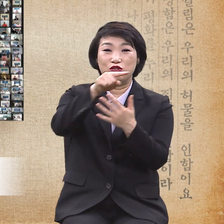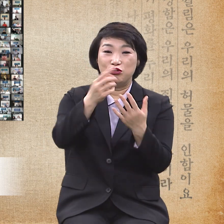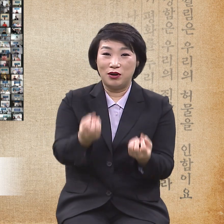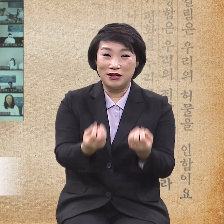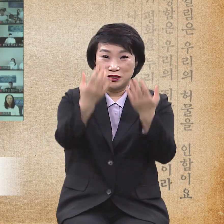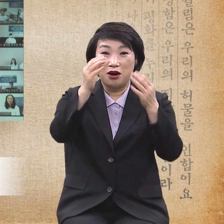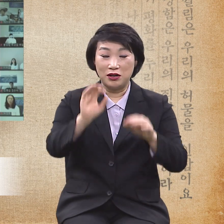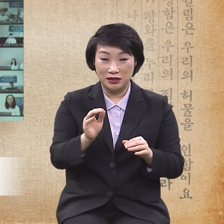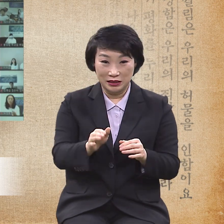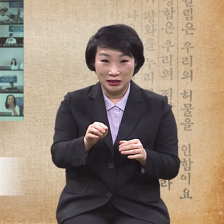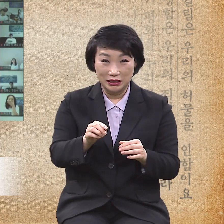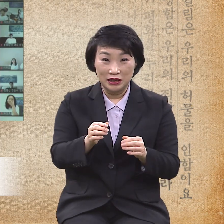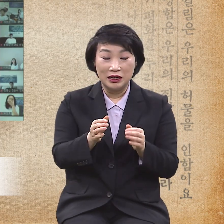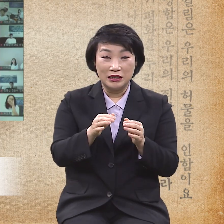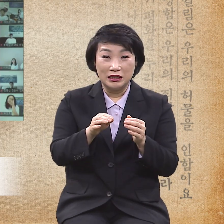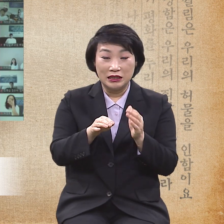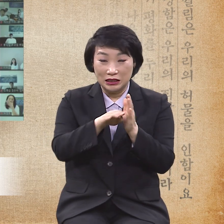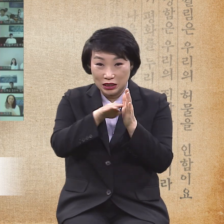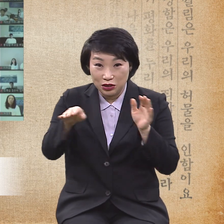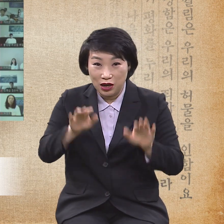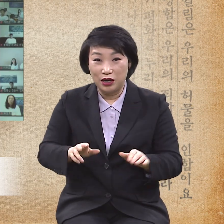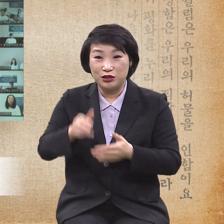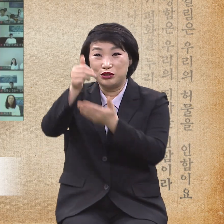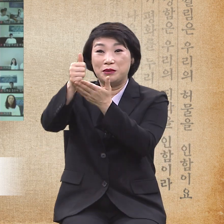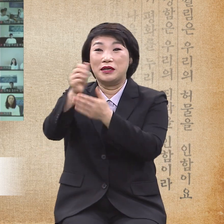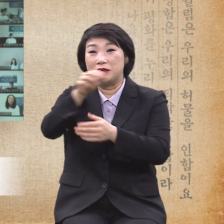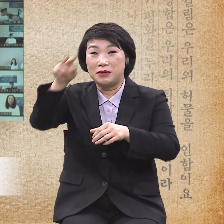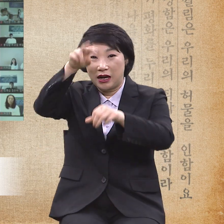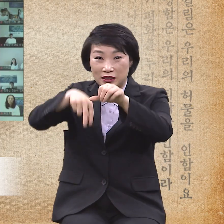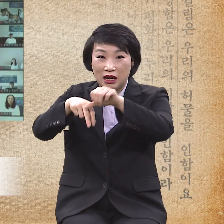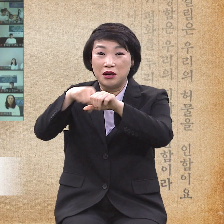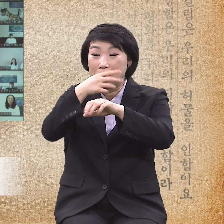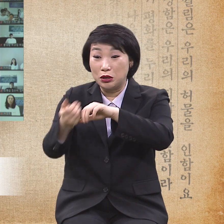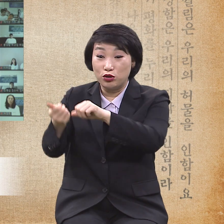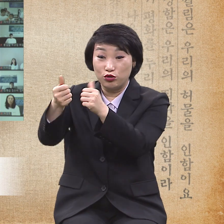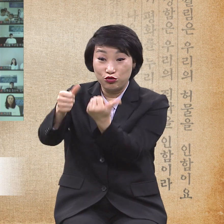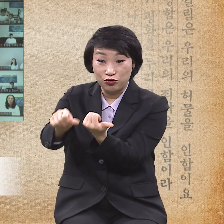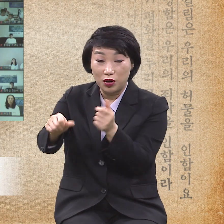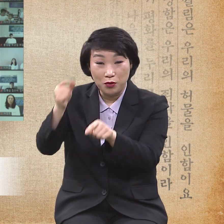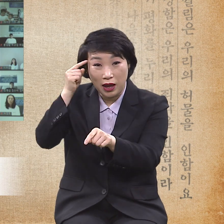유월절을 기점으로 주님이 십자가에 달려 죽으신 것은